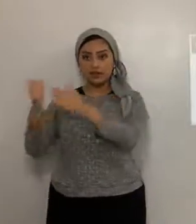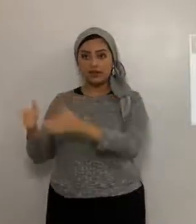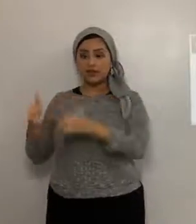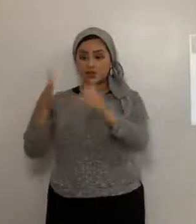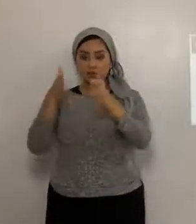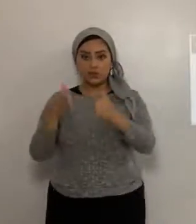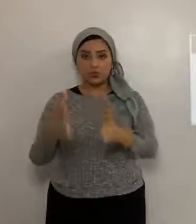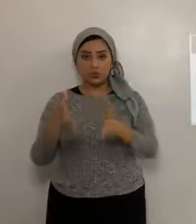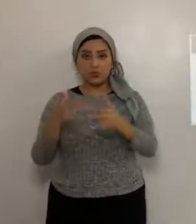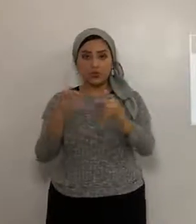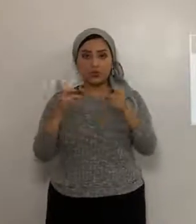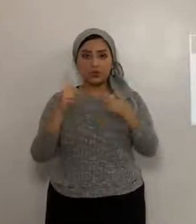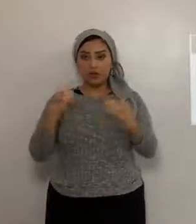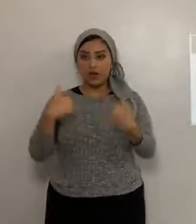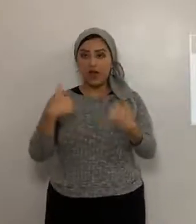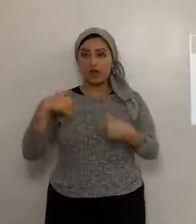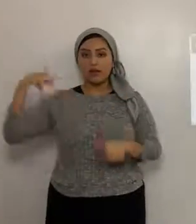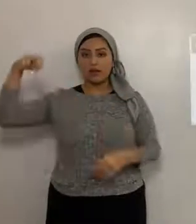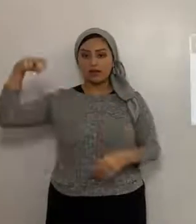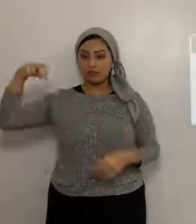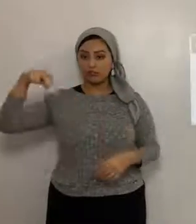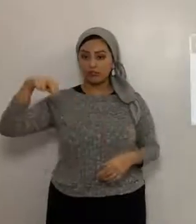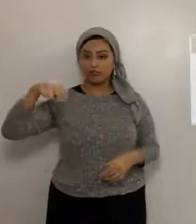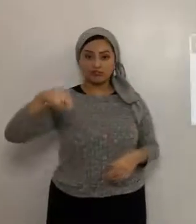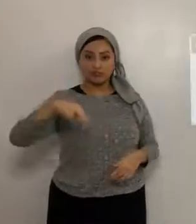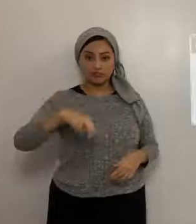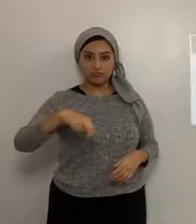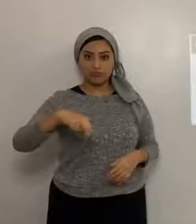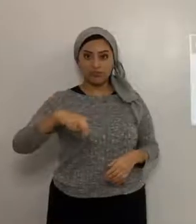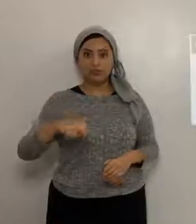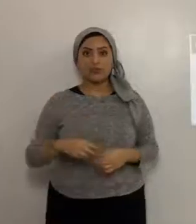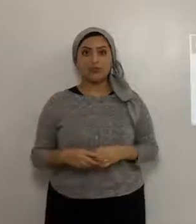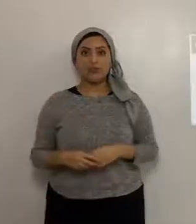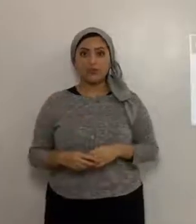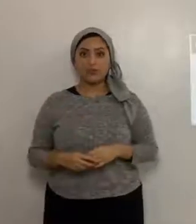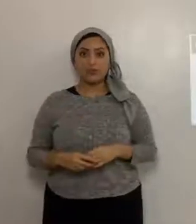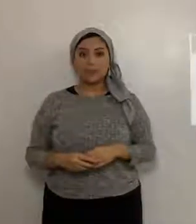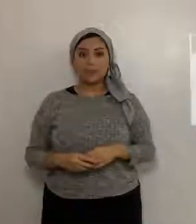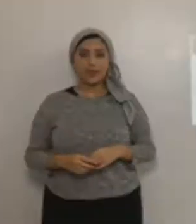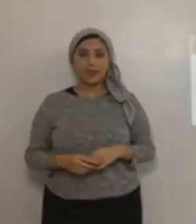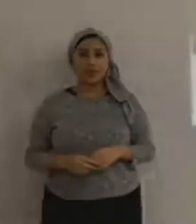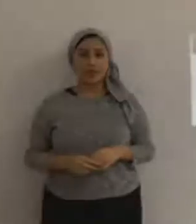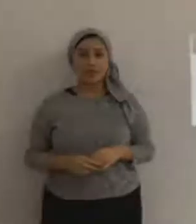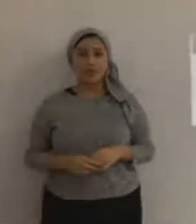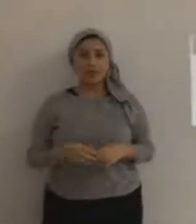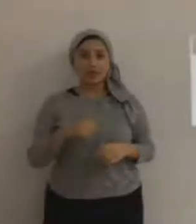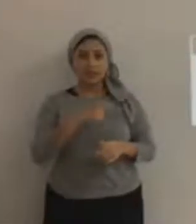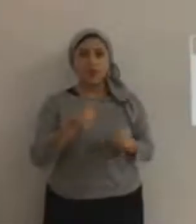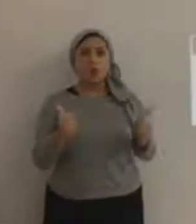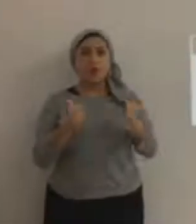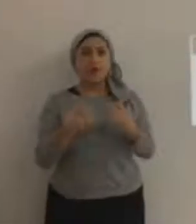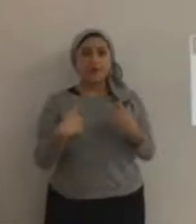escalinatas, y este lugar intermedio comunicaba al templo